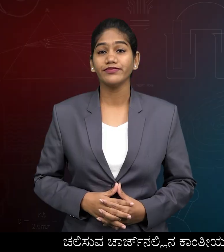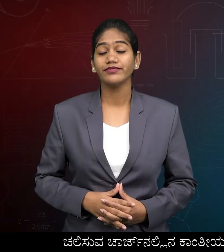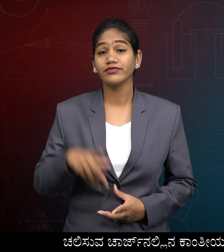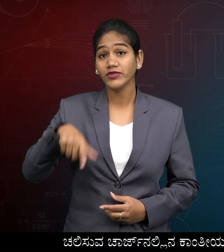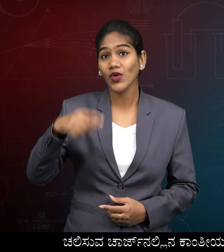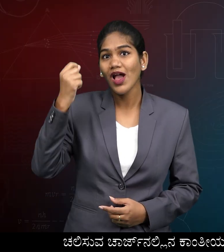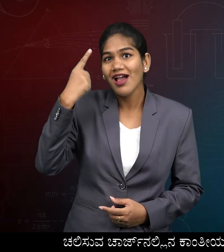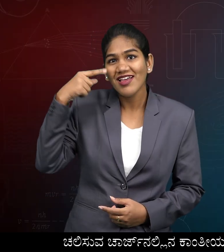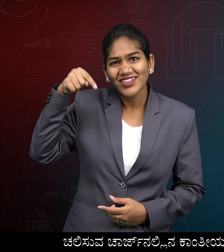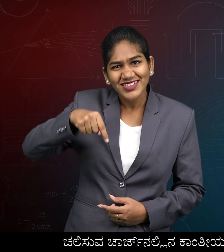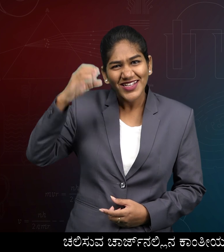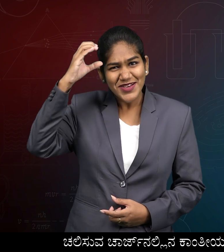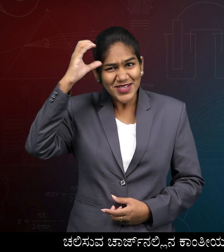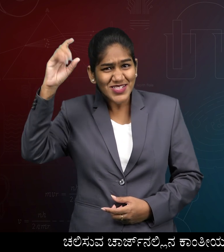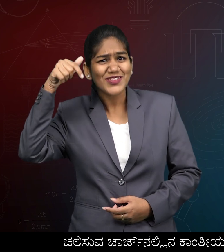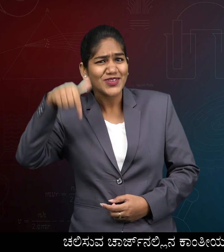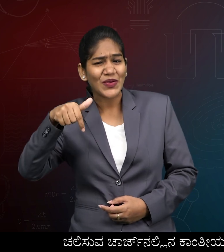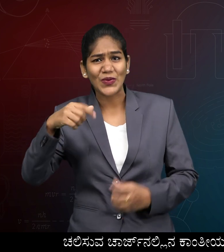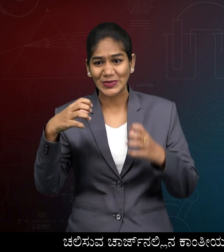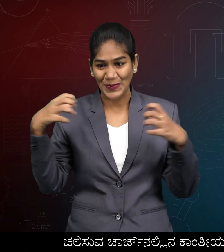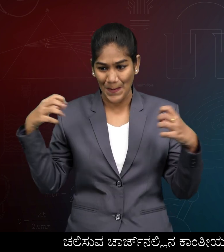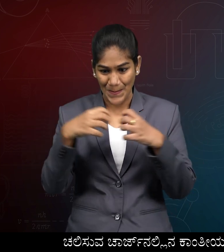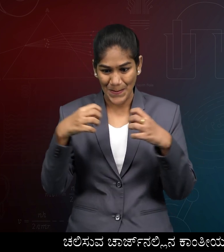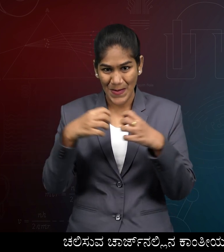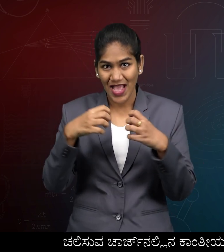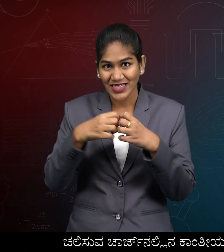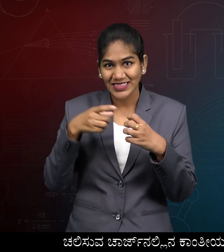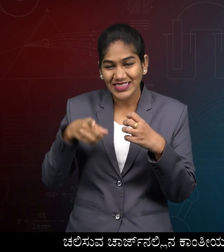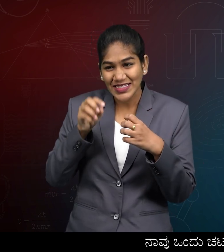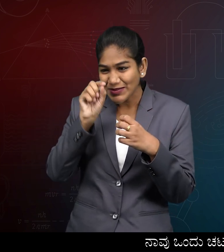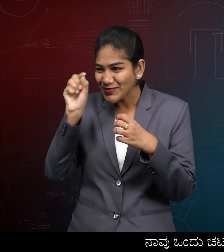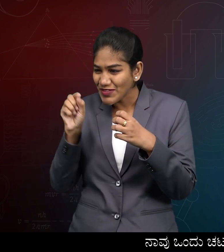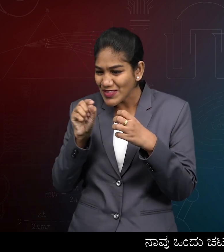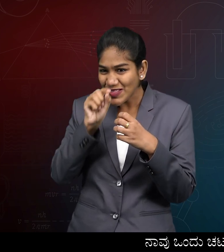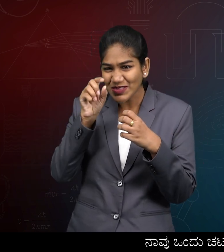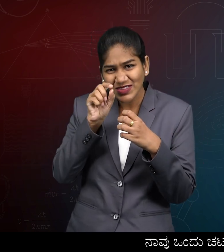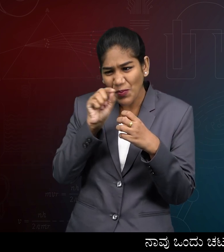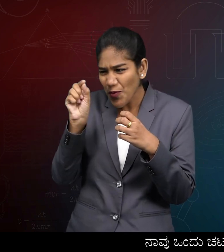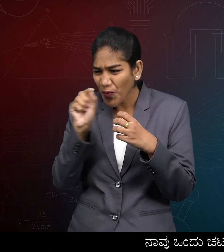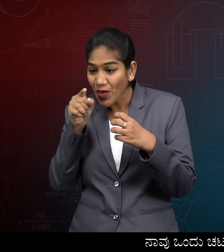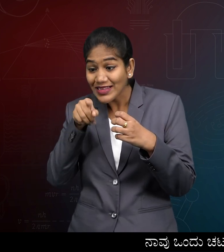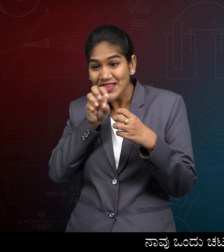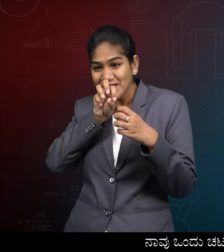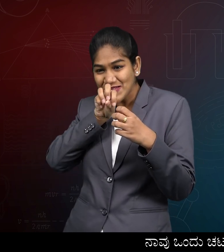ಚಲಿಸುವ ಚಾರ್ಜ್ನಲ್ಲಿನ ಕಾಂತೀಯ ಬಲದ ಪರಿಕಲ್ಪನೆಯನ್ನು ಅರ್ಥಮಾಡಿಕೊಳ್ಳಲು ನಾವು ಒಂದು ಚಟುವಟಿಕೆಯನ್ನು ಪರಿಗಣಿಸೋಣ.